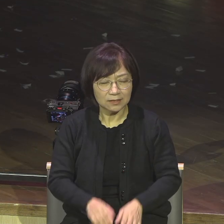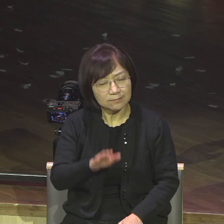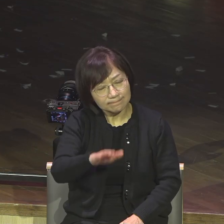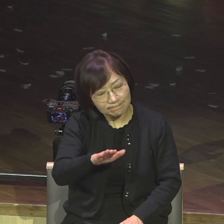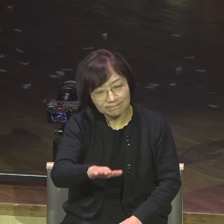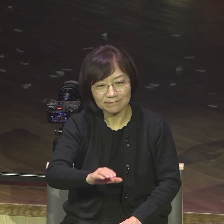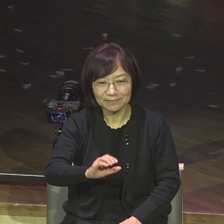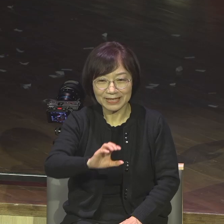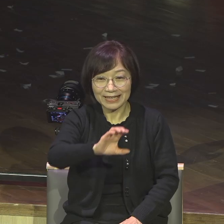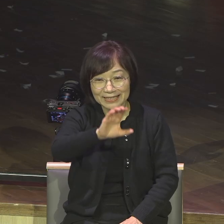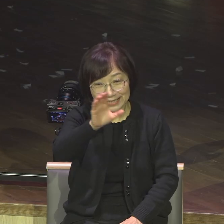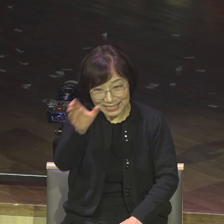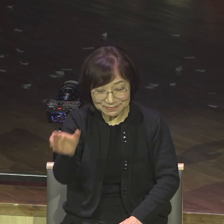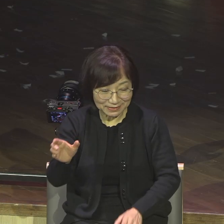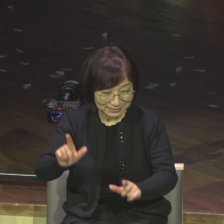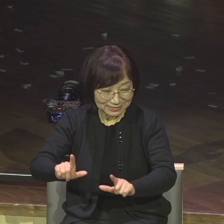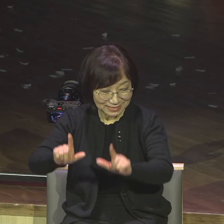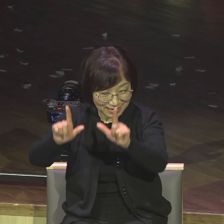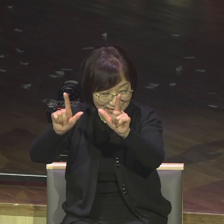크리스마스는